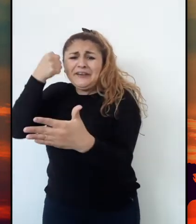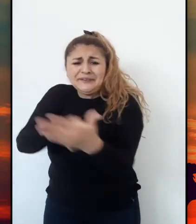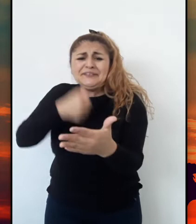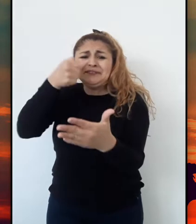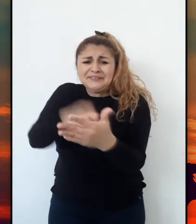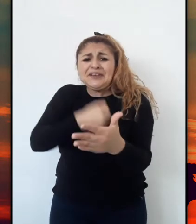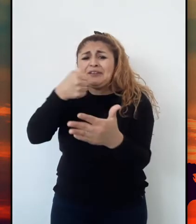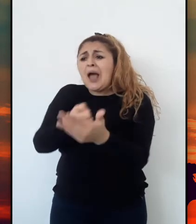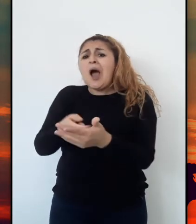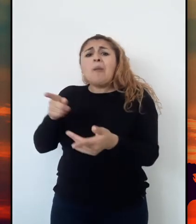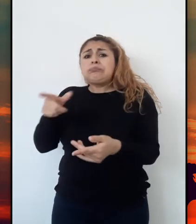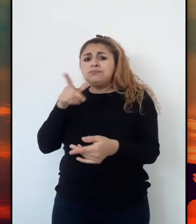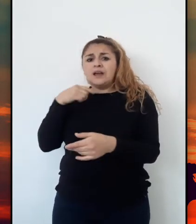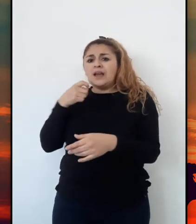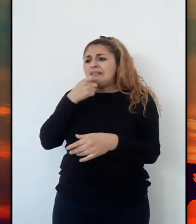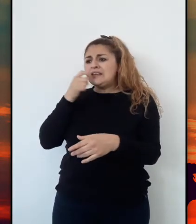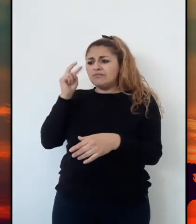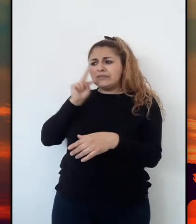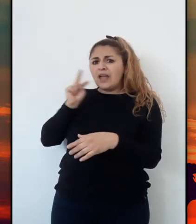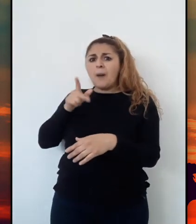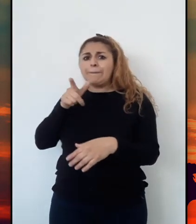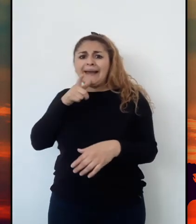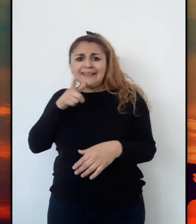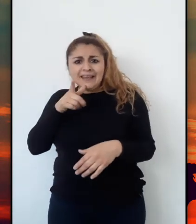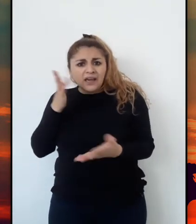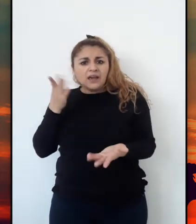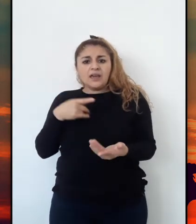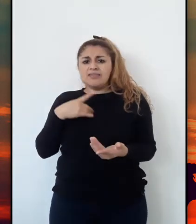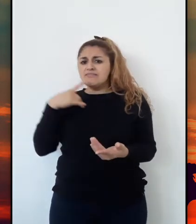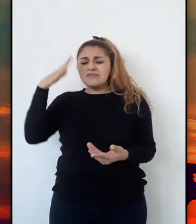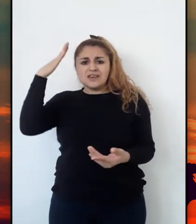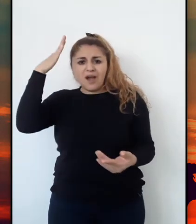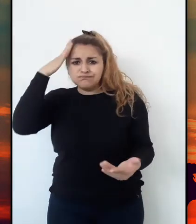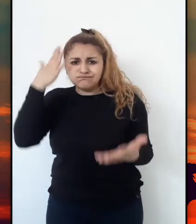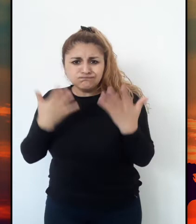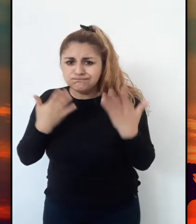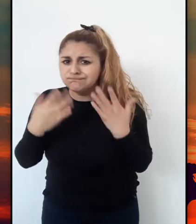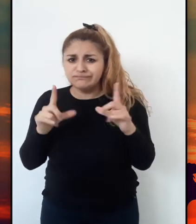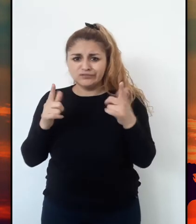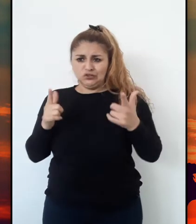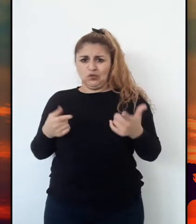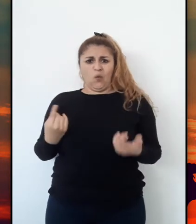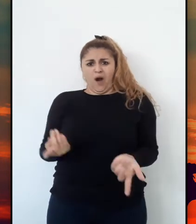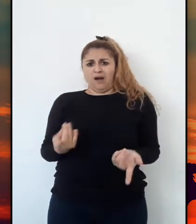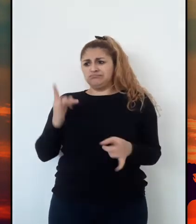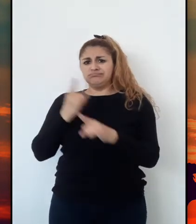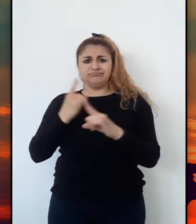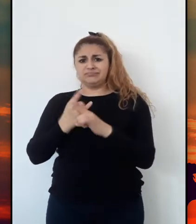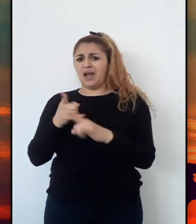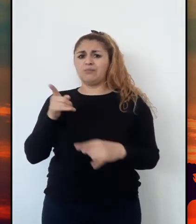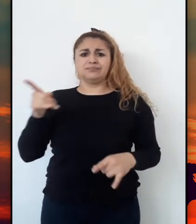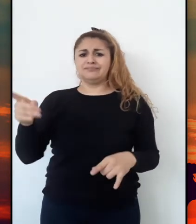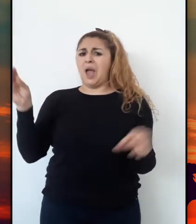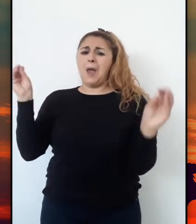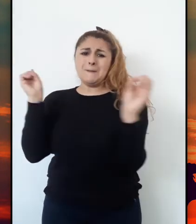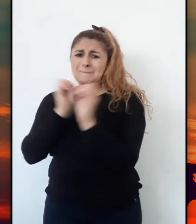plus défavorables. Mismo si las situaciones son las más desfavorables. Il peut transformer ce qui est mal en bien. Él